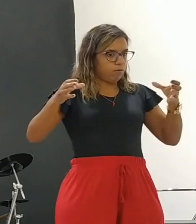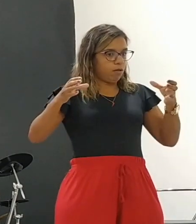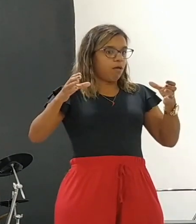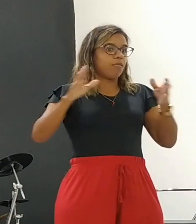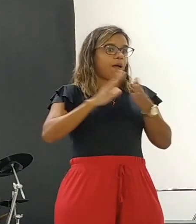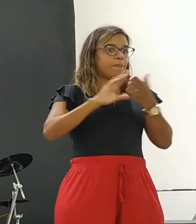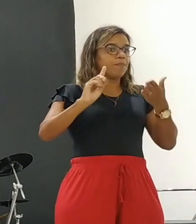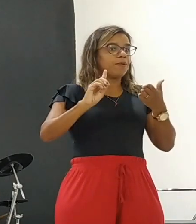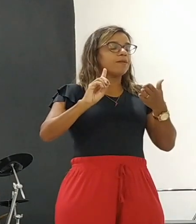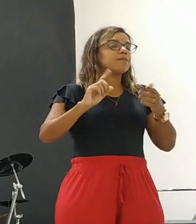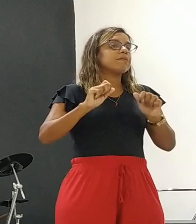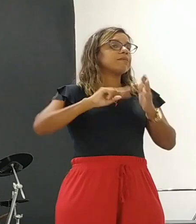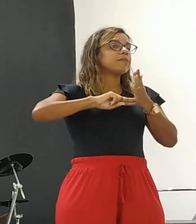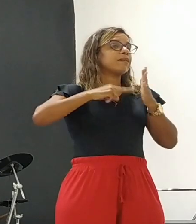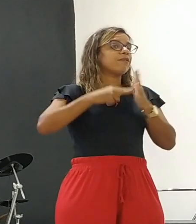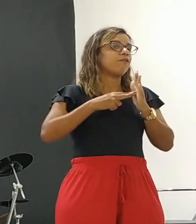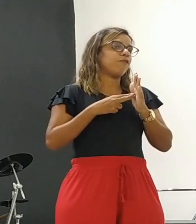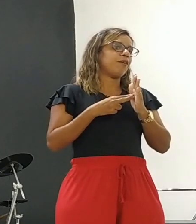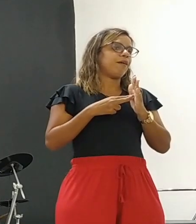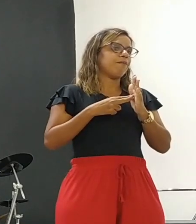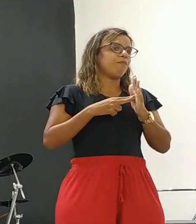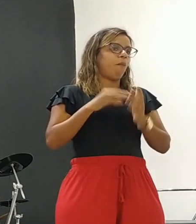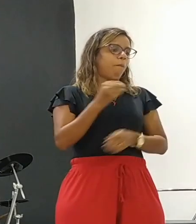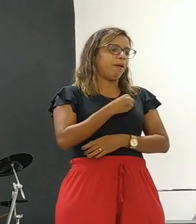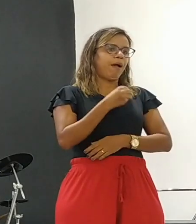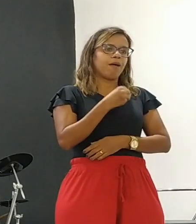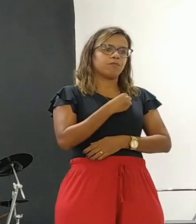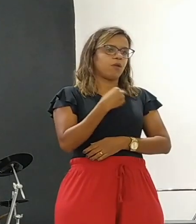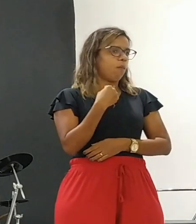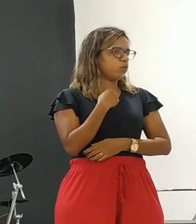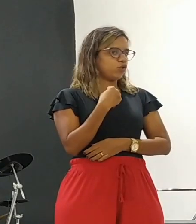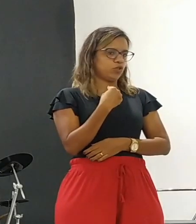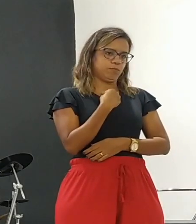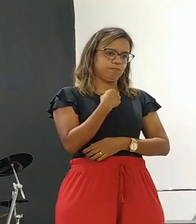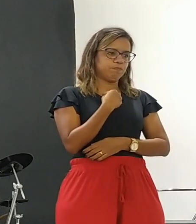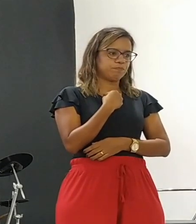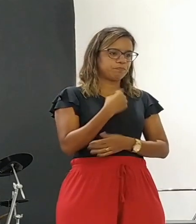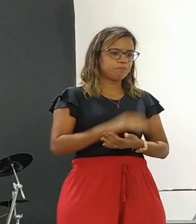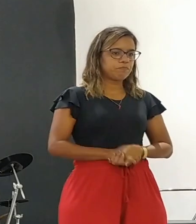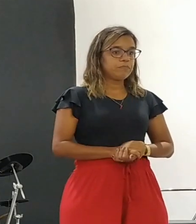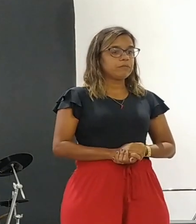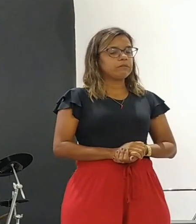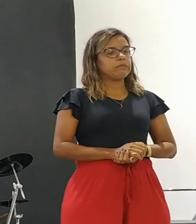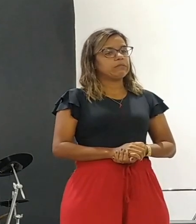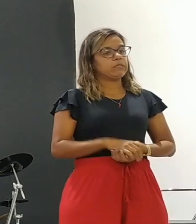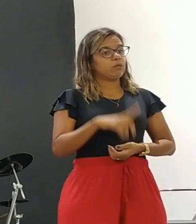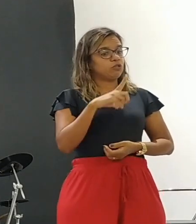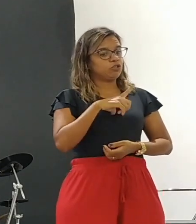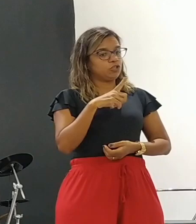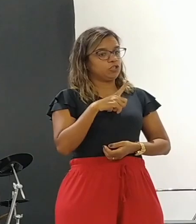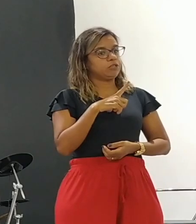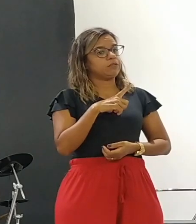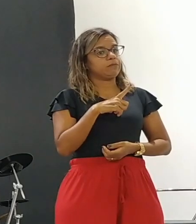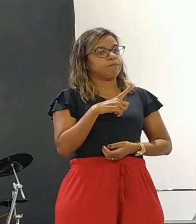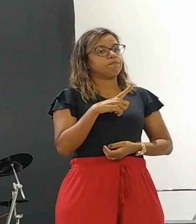pão sem fermento e com ervas amargas, simbolizando o sofrimento que eles tinham passado no